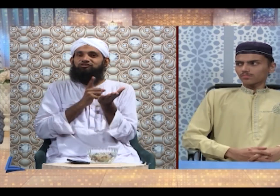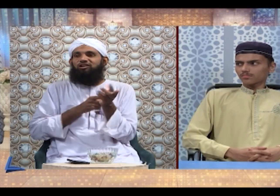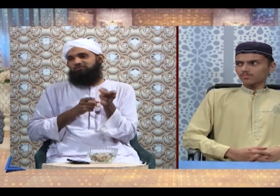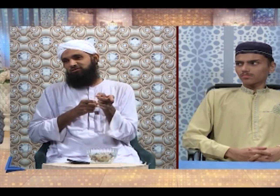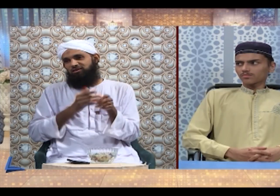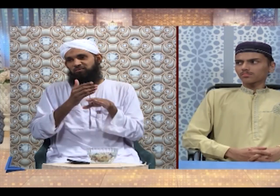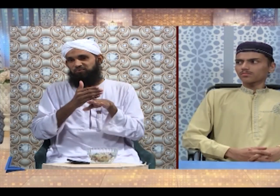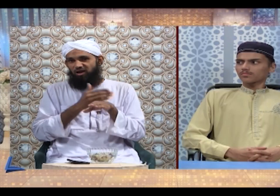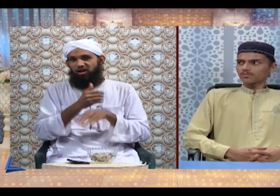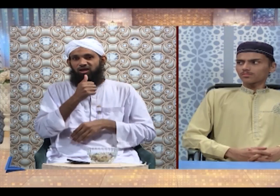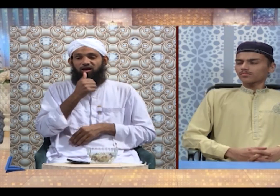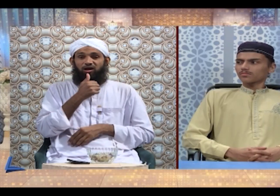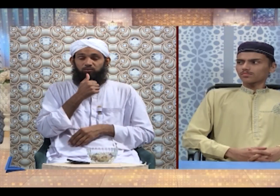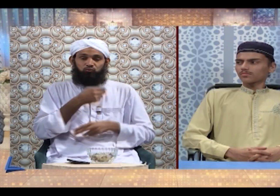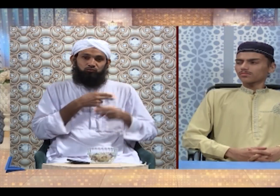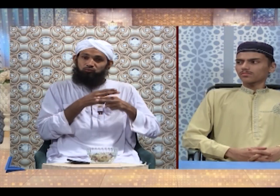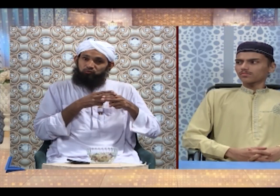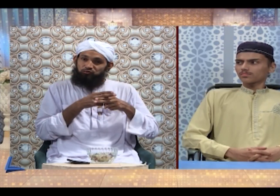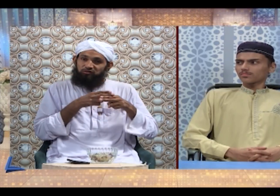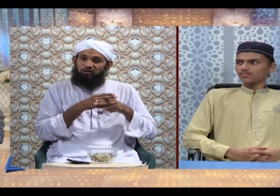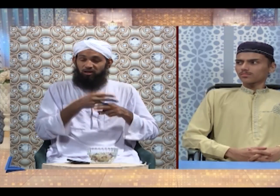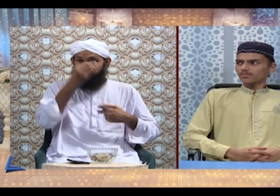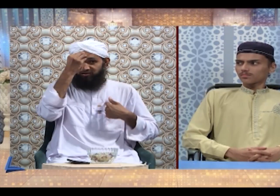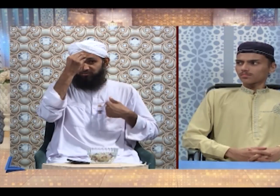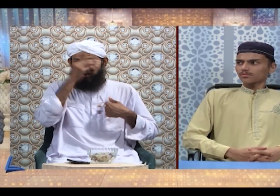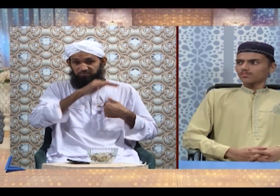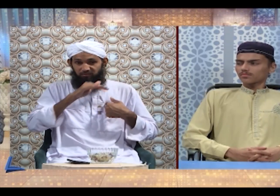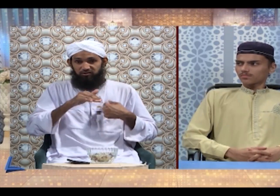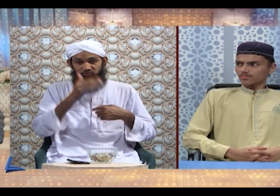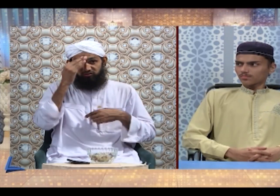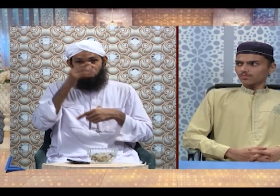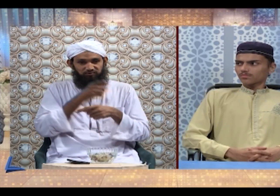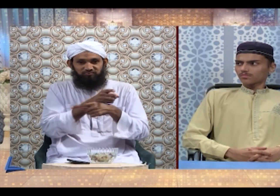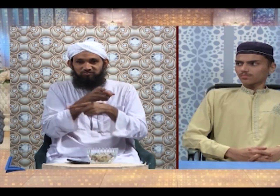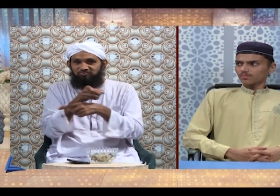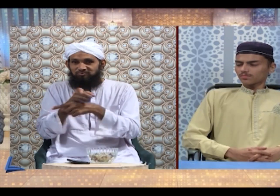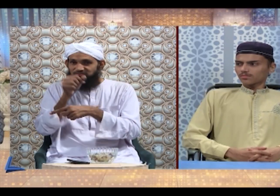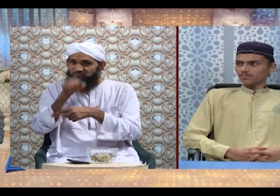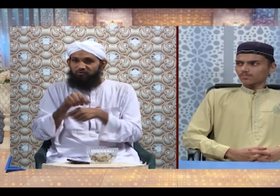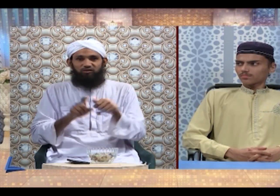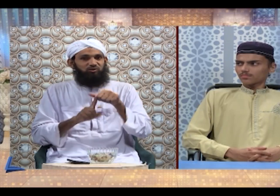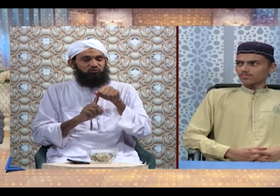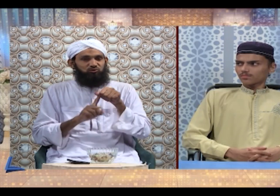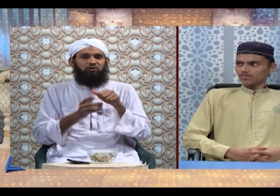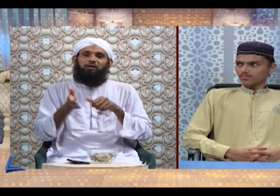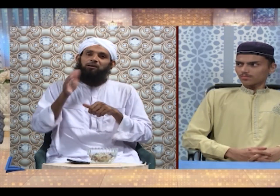ہمارے معاشرے میں باپ اپنی ذمہ داری سے منہ موڑ کر اولاد کو اسلامی تعلیمات اور اخلاقیات سکھانے کے